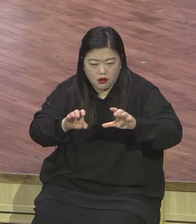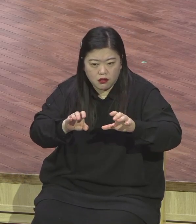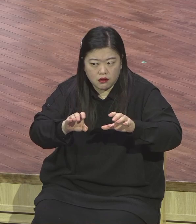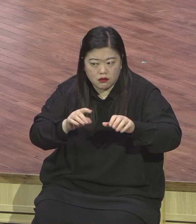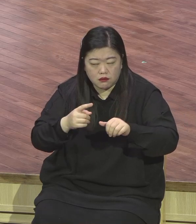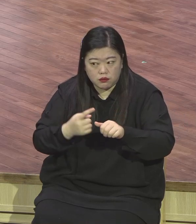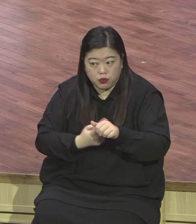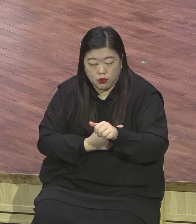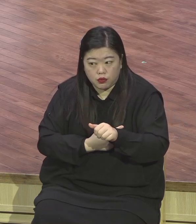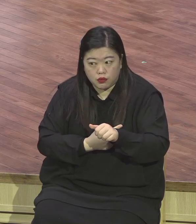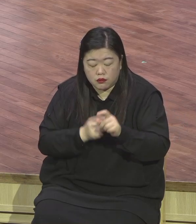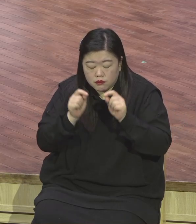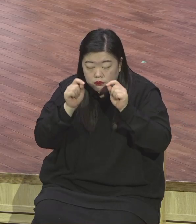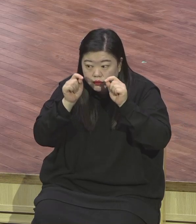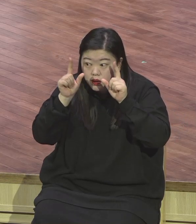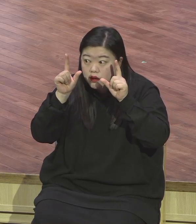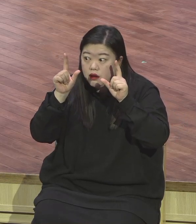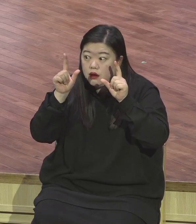깨닫는 것도 은혜의 요구다